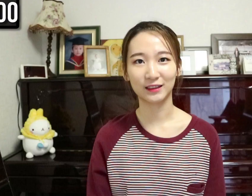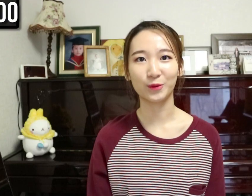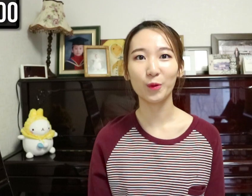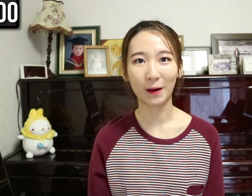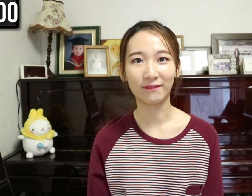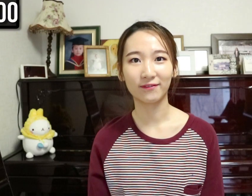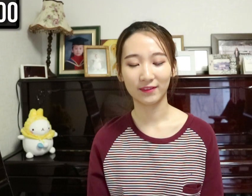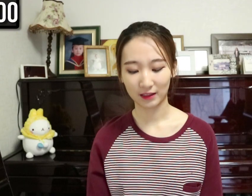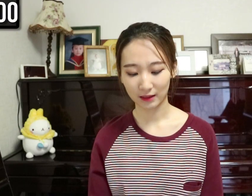그리고 만.